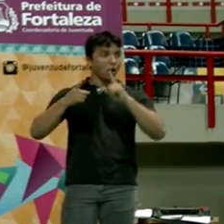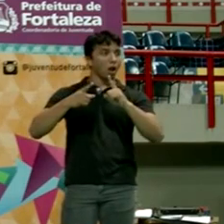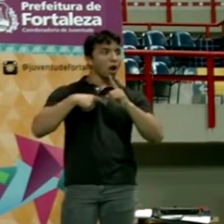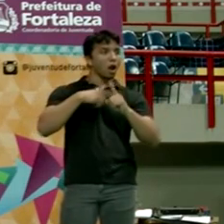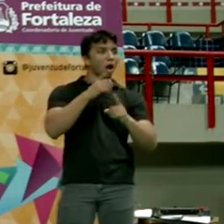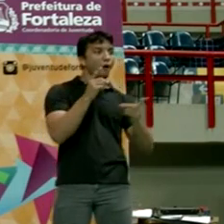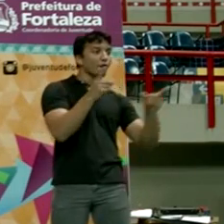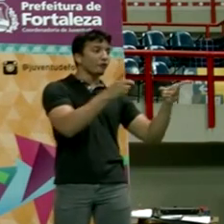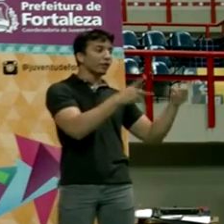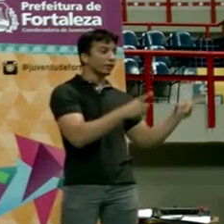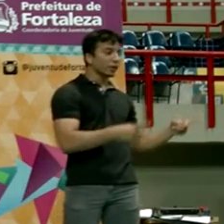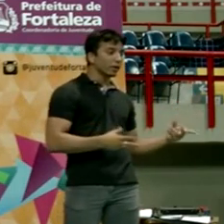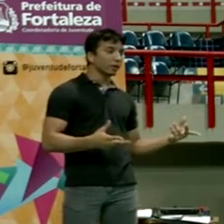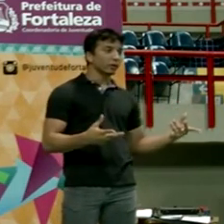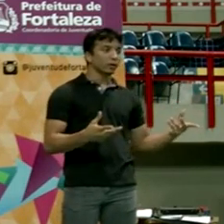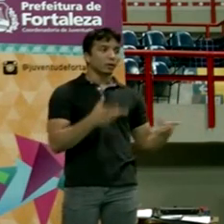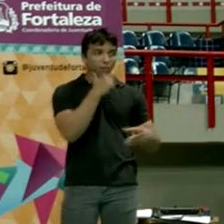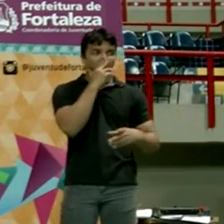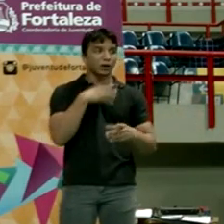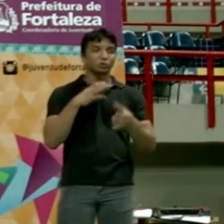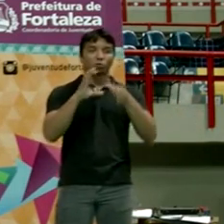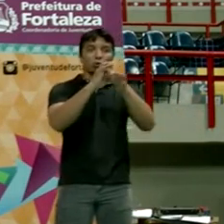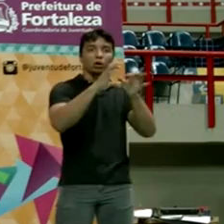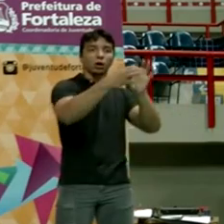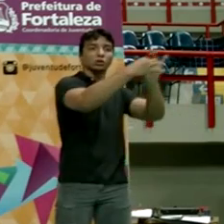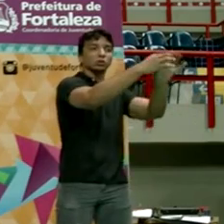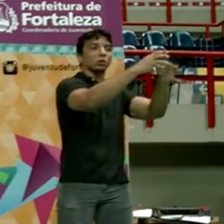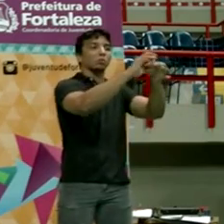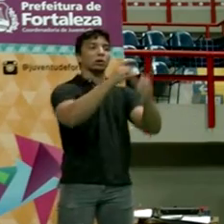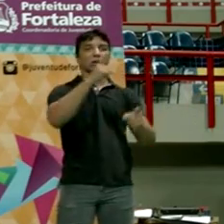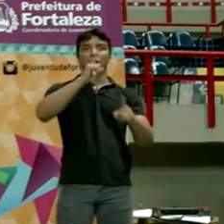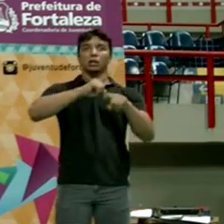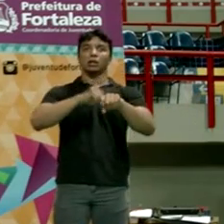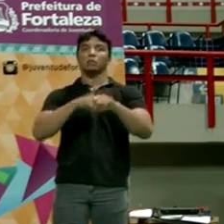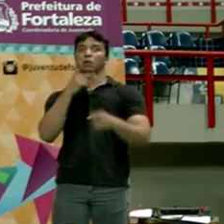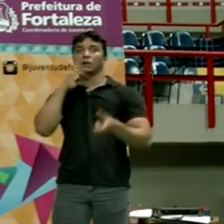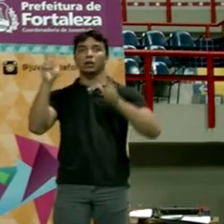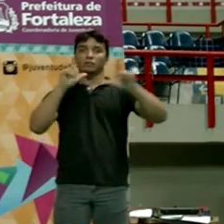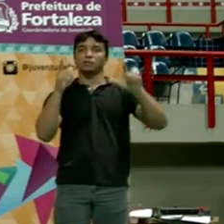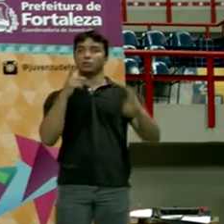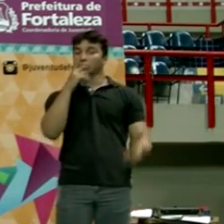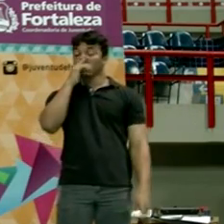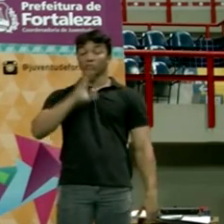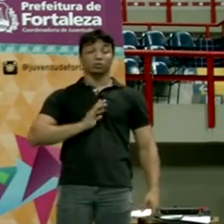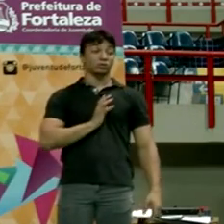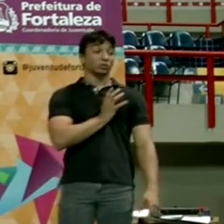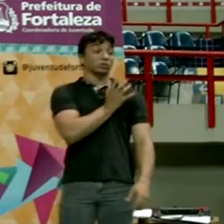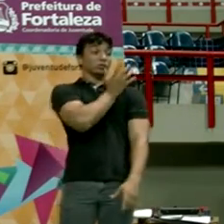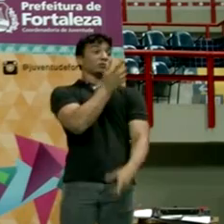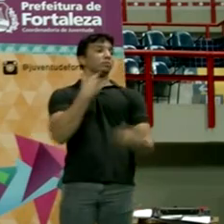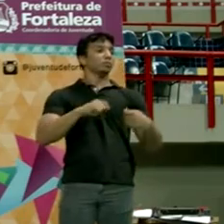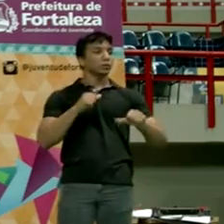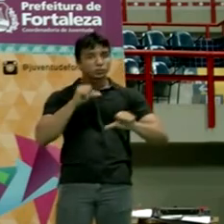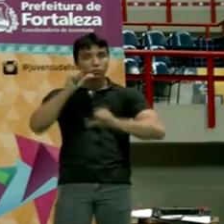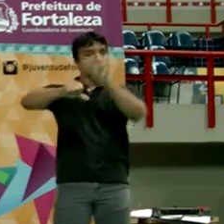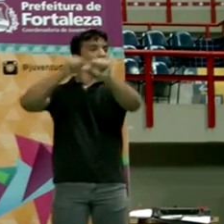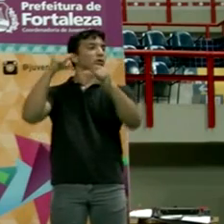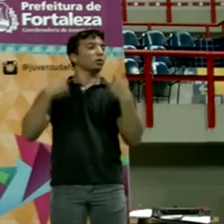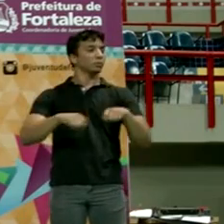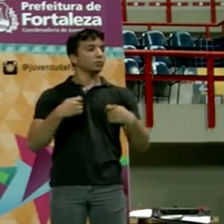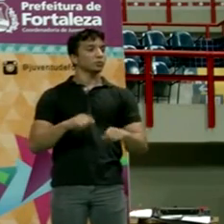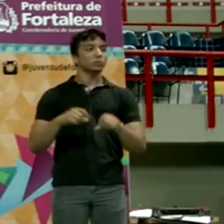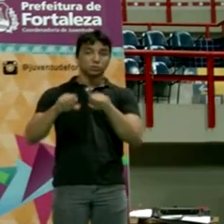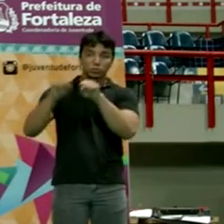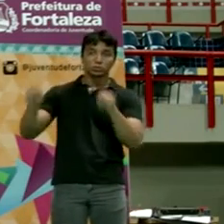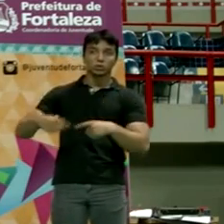o partido em época de eleição, para fazer coligação, para ter tempo de televisão, é um horror. É preciso mudar radicalmente